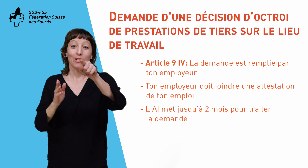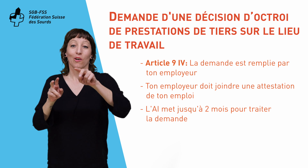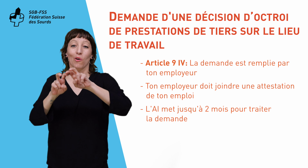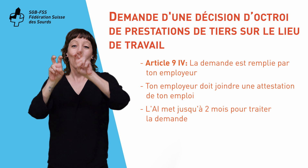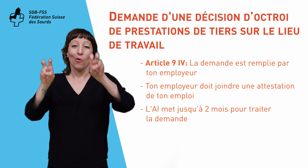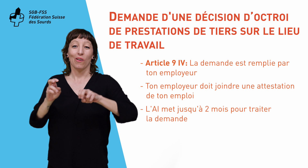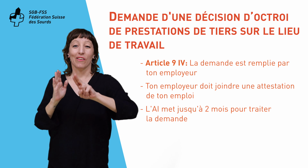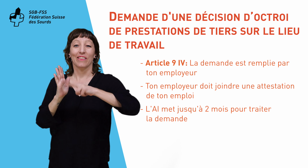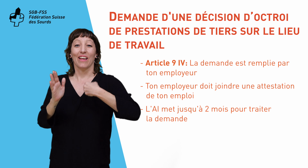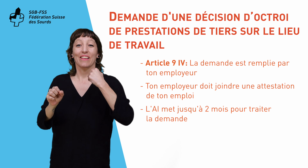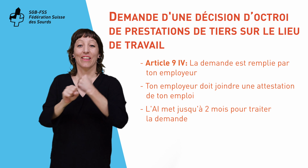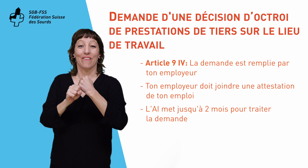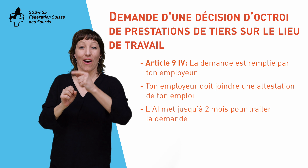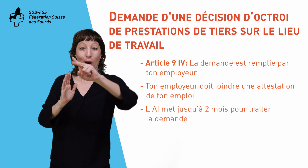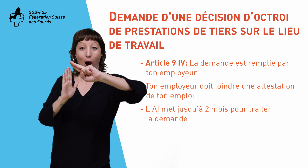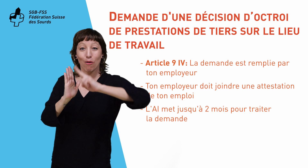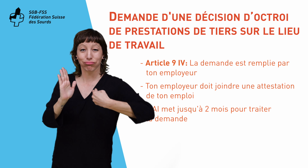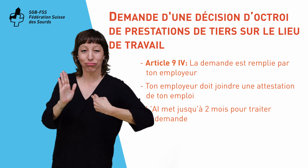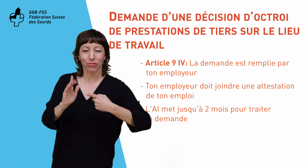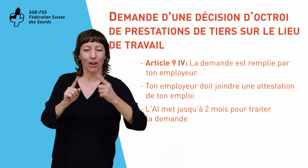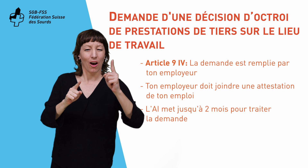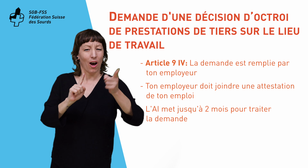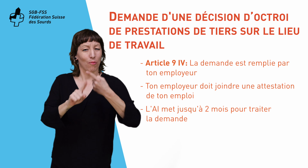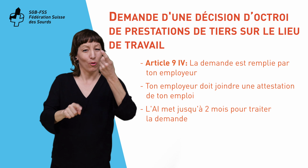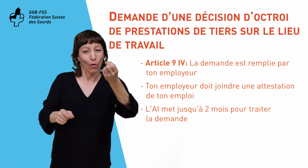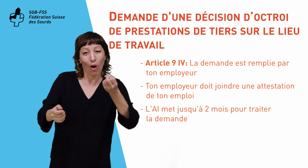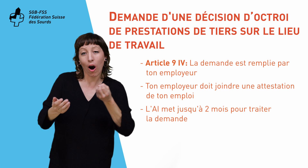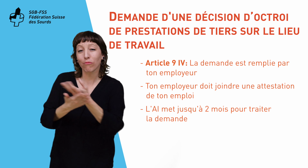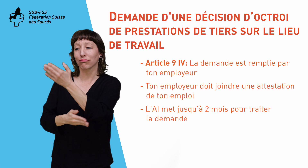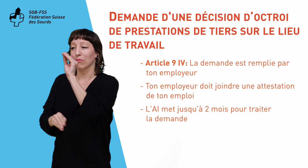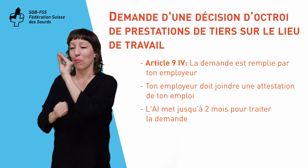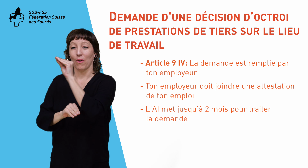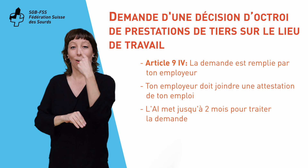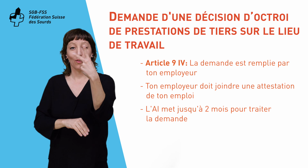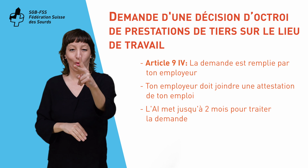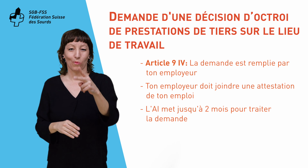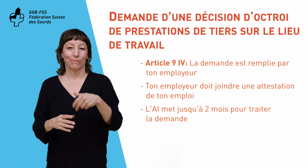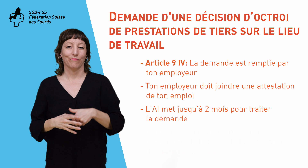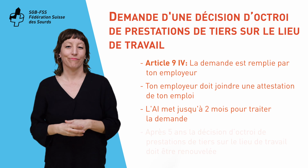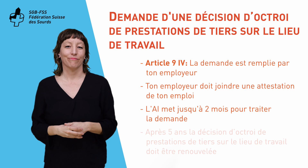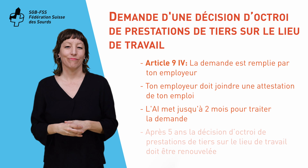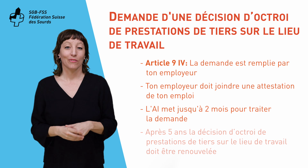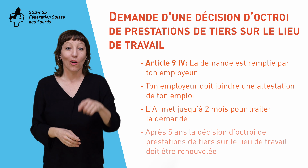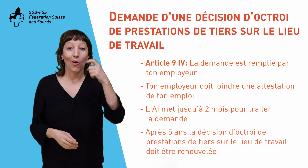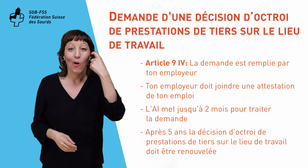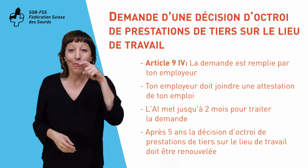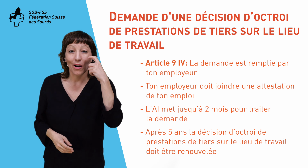donc important d'en informer ton employeur dès la conclusion de ton contrat de travail.